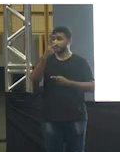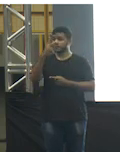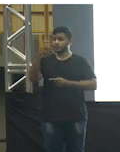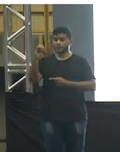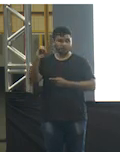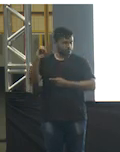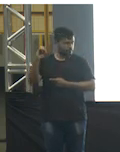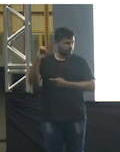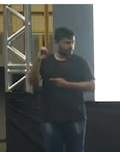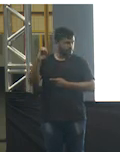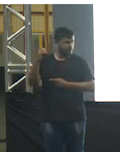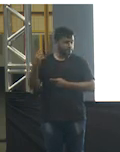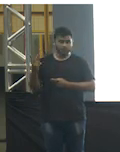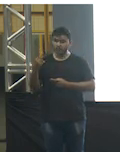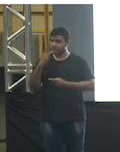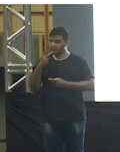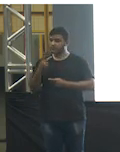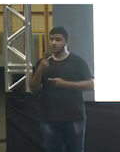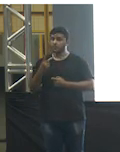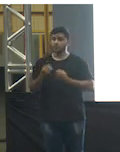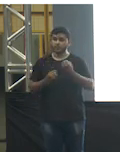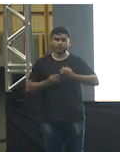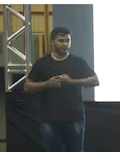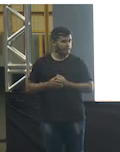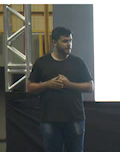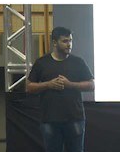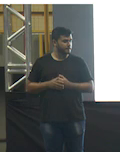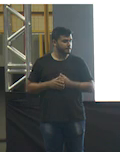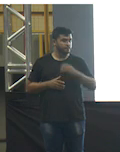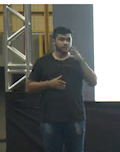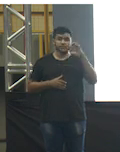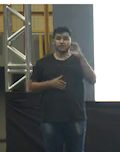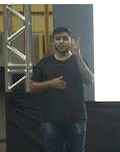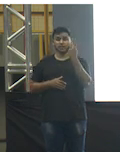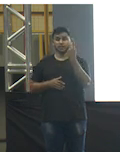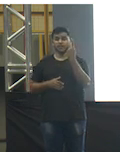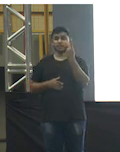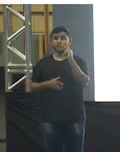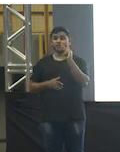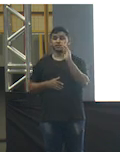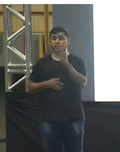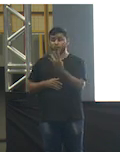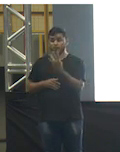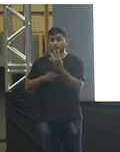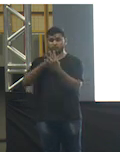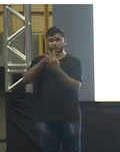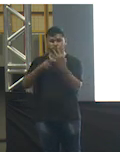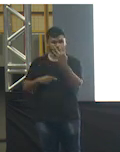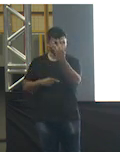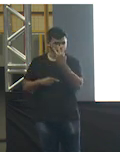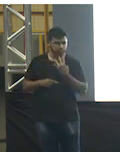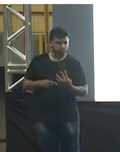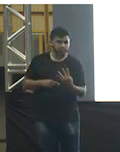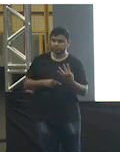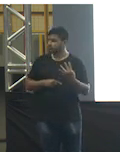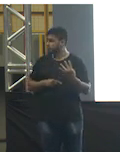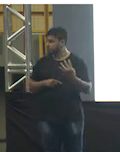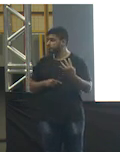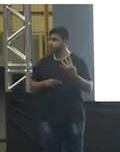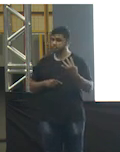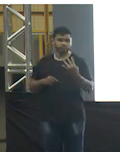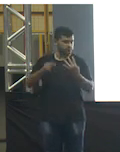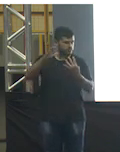quantas vezes a ligação carbono-hidrogênio? 4. 2O2, eu tenho quantas vezes a ligação do O com